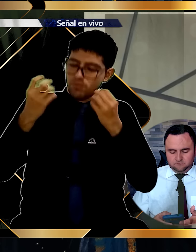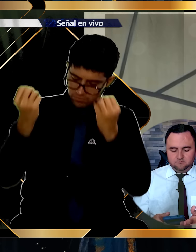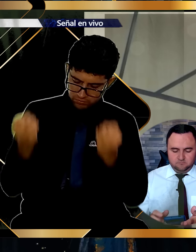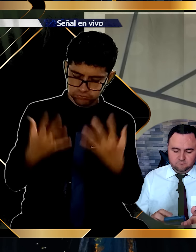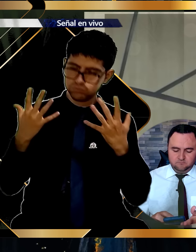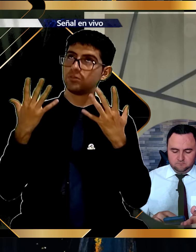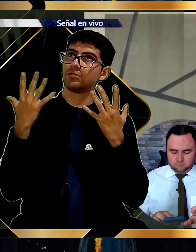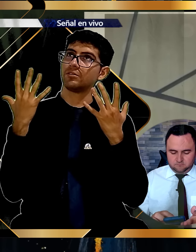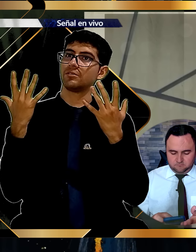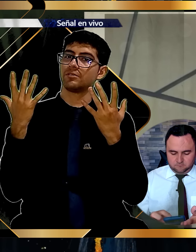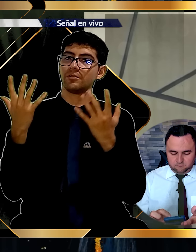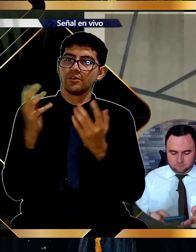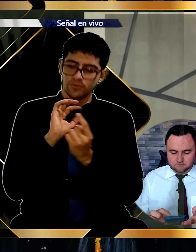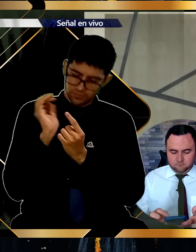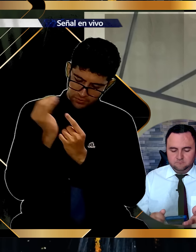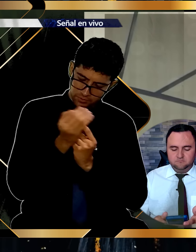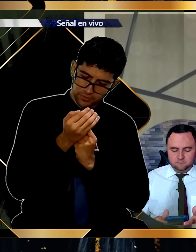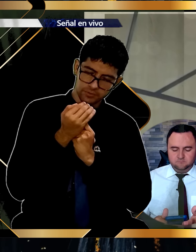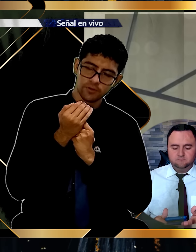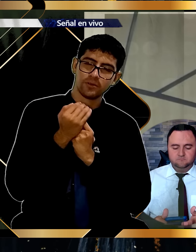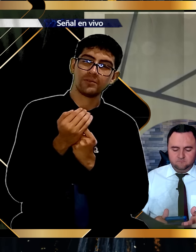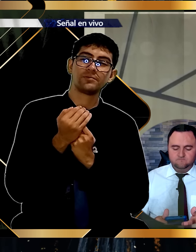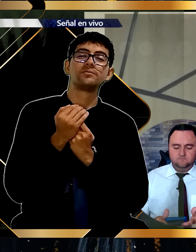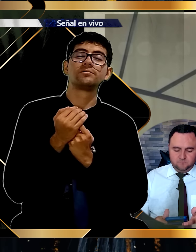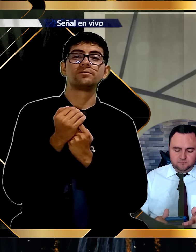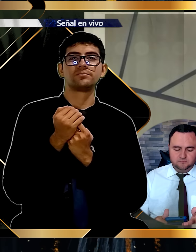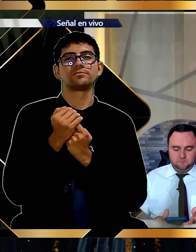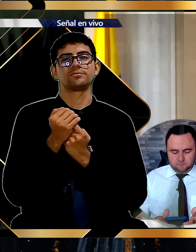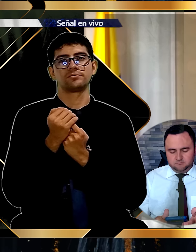Ese capítulo en ningún momento me pone la responsabilidad a mí.